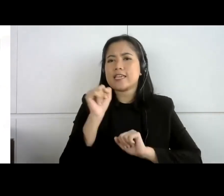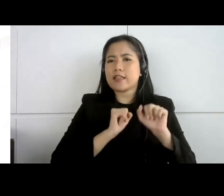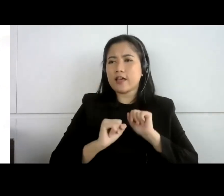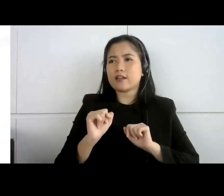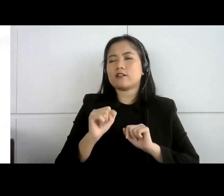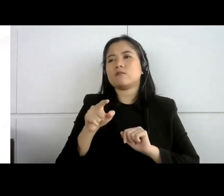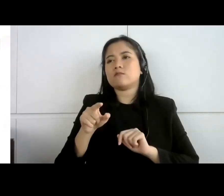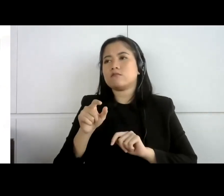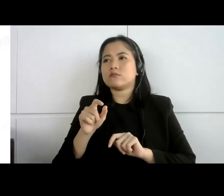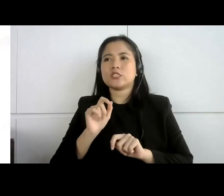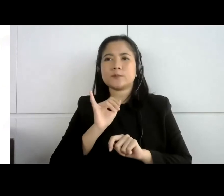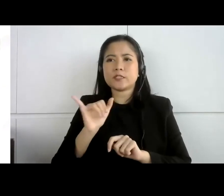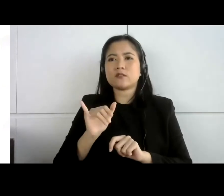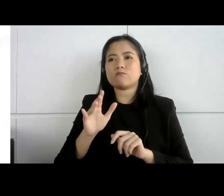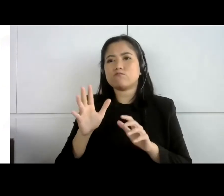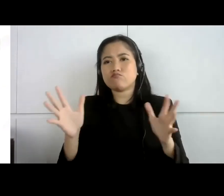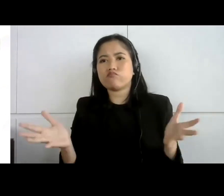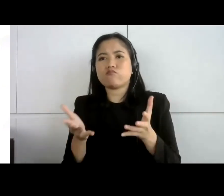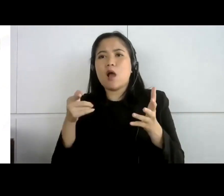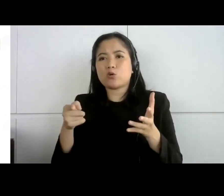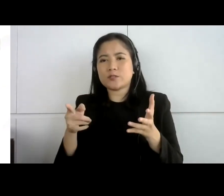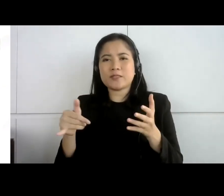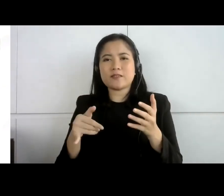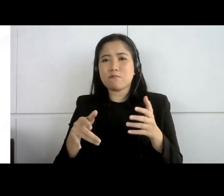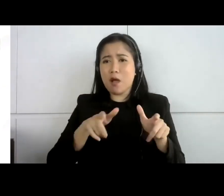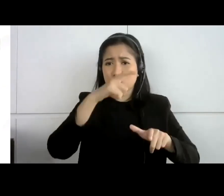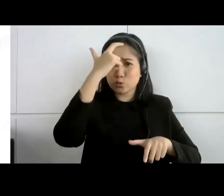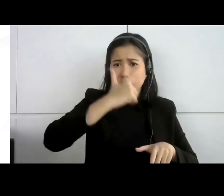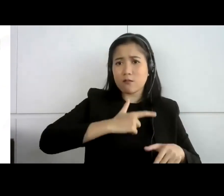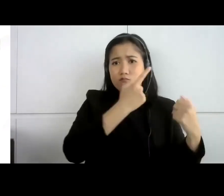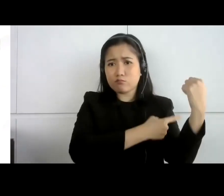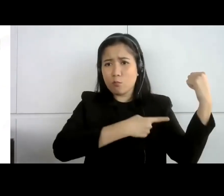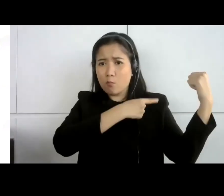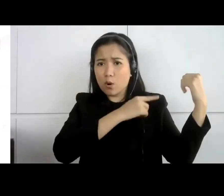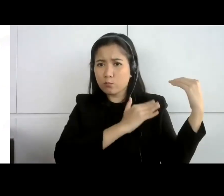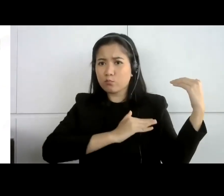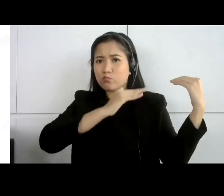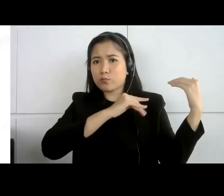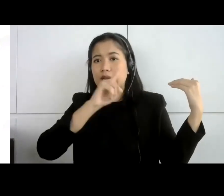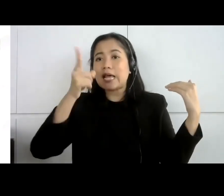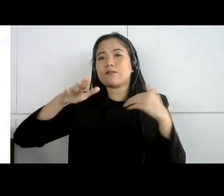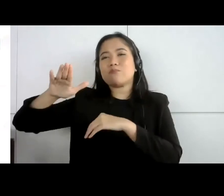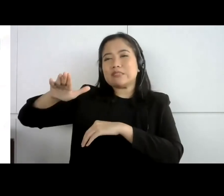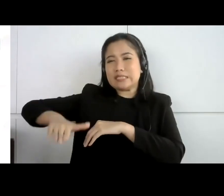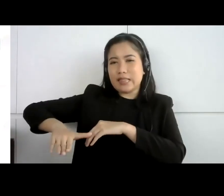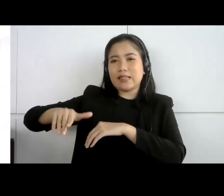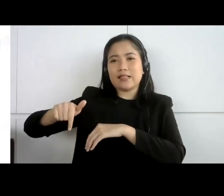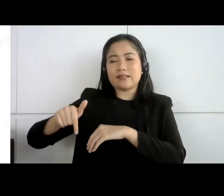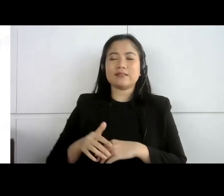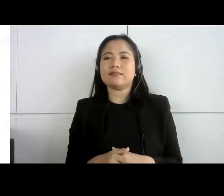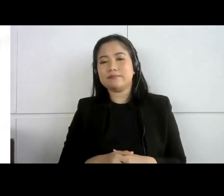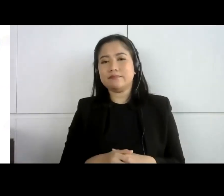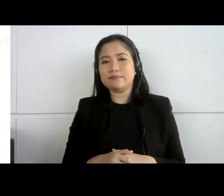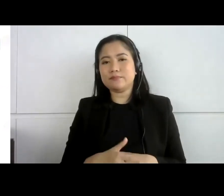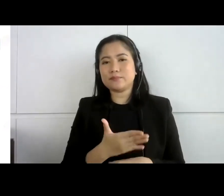membangun sumber daya manusia yang mulai dari dini. Karena itu